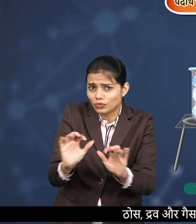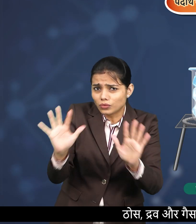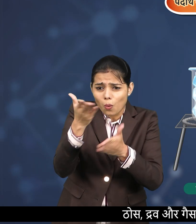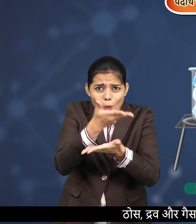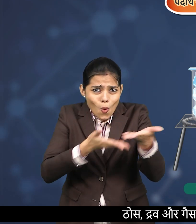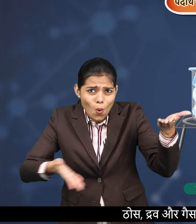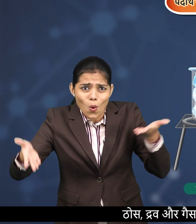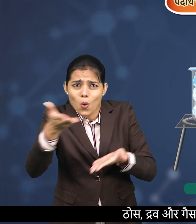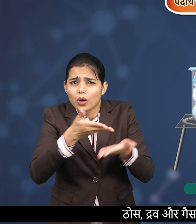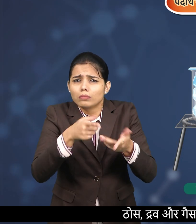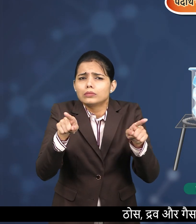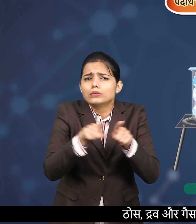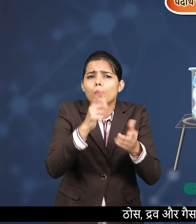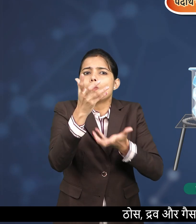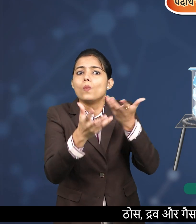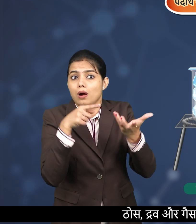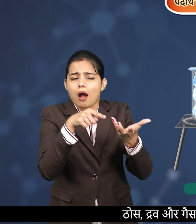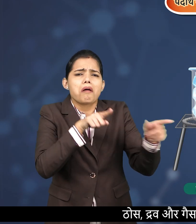पर फैलते हैं।